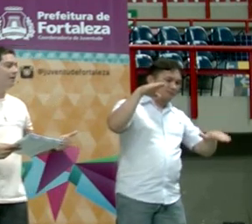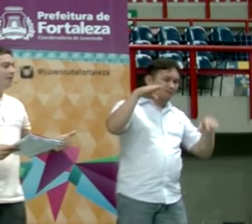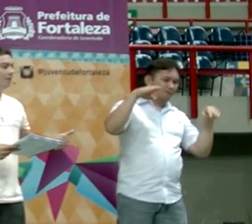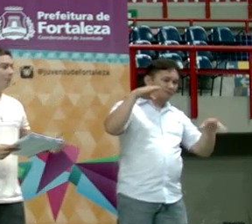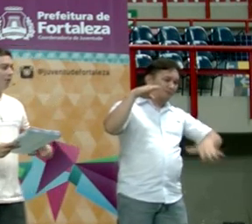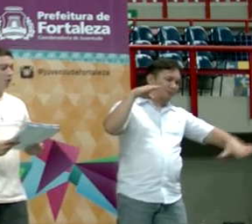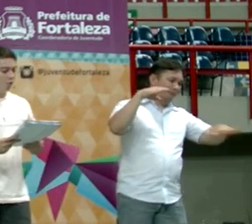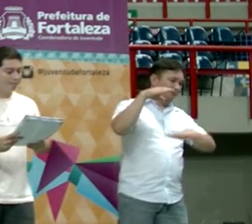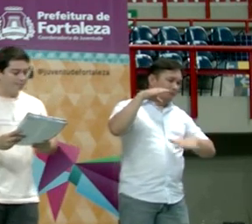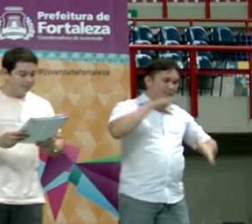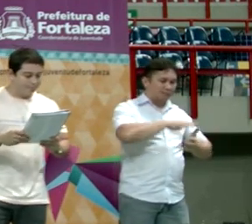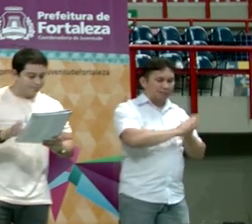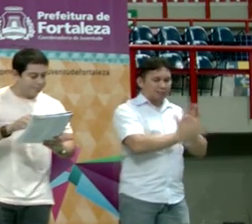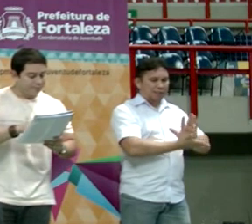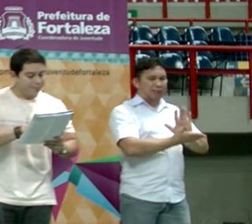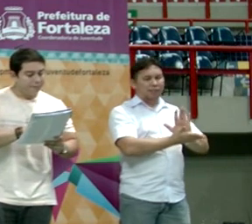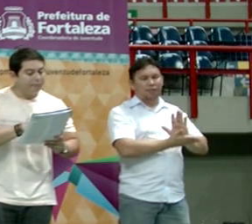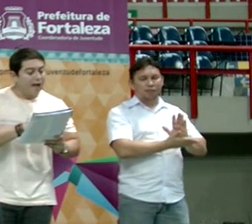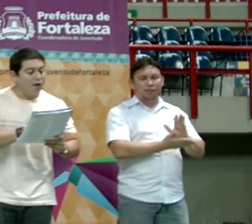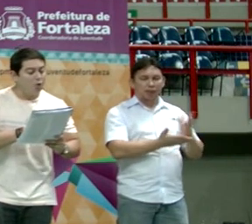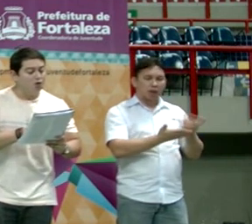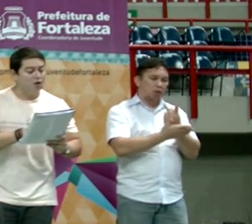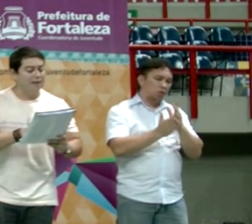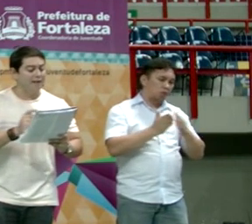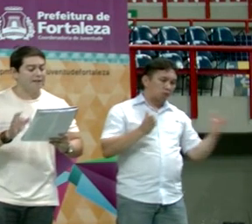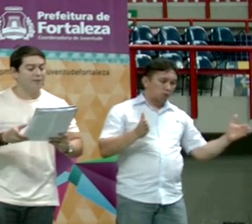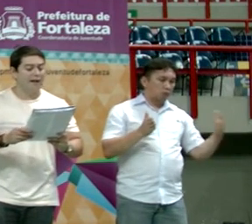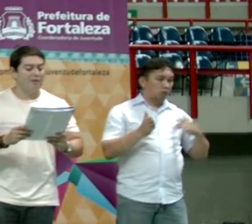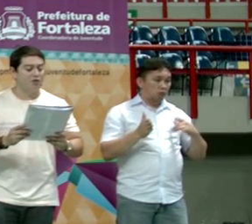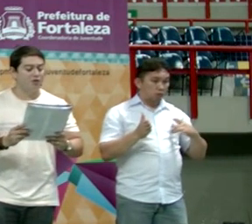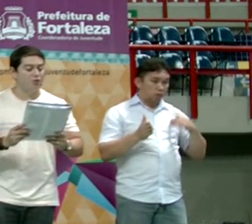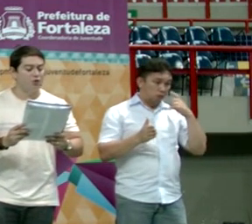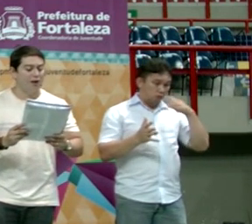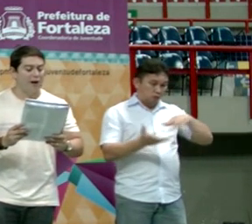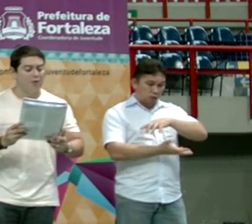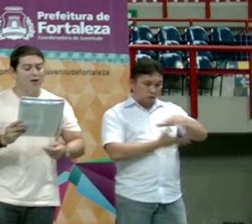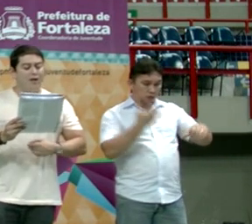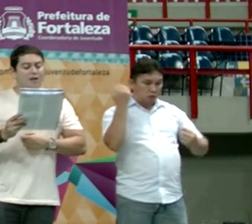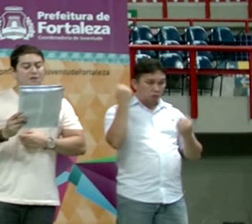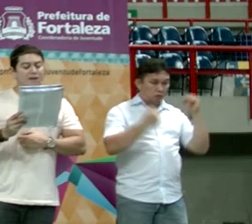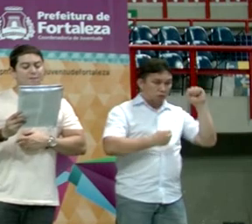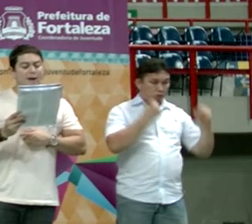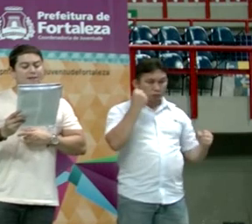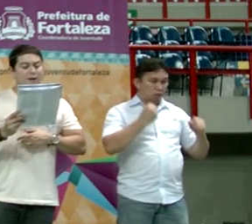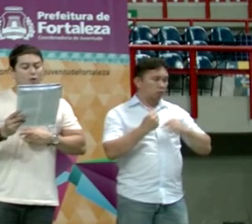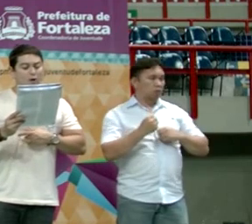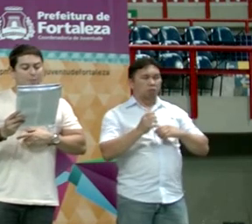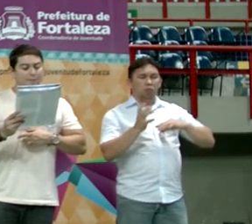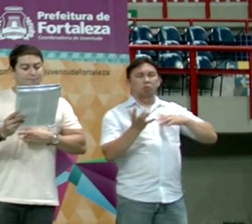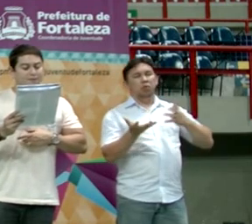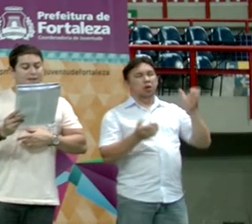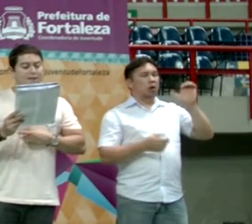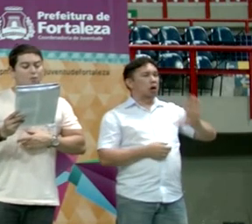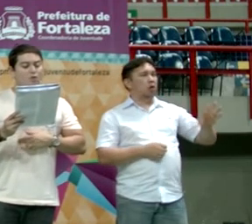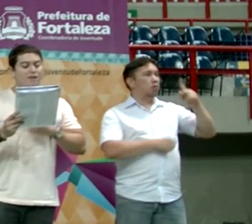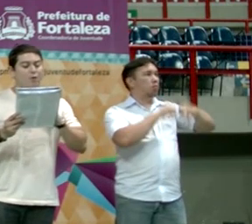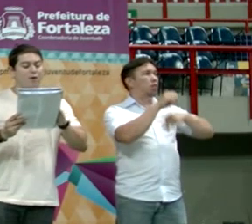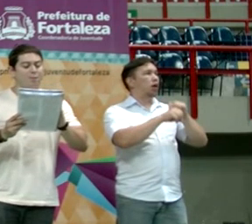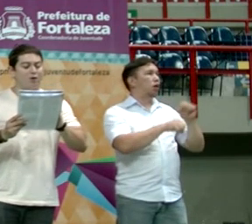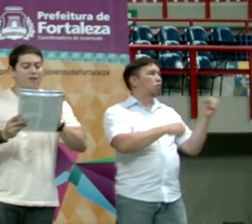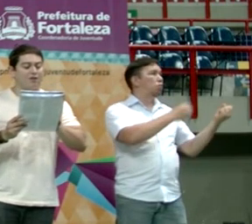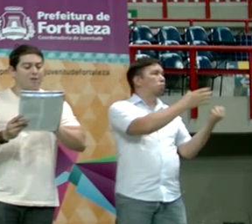que a fábrica provocou. A consolidação da revolução industrial em diversos países da Europa e